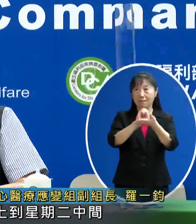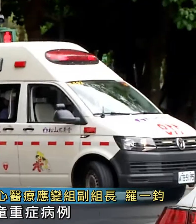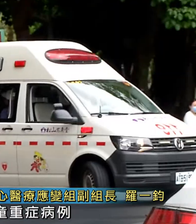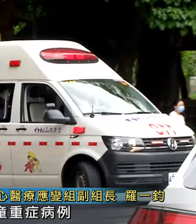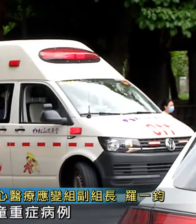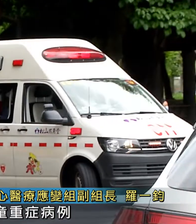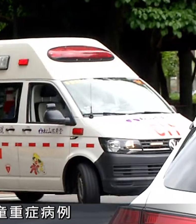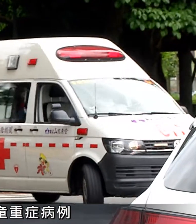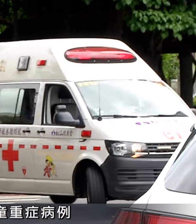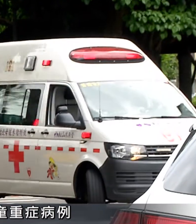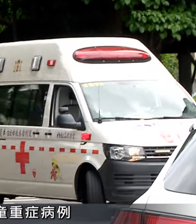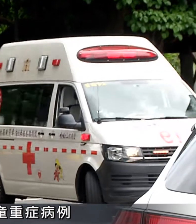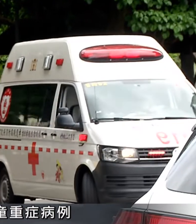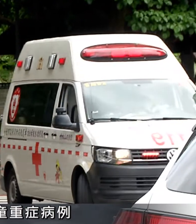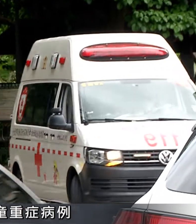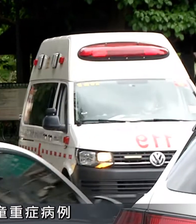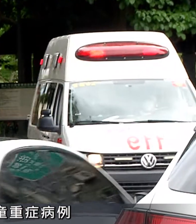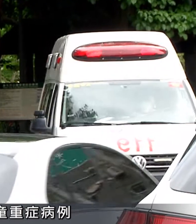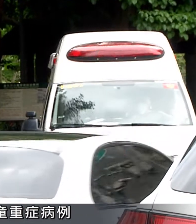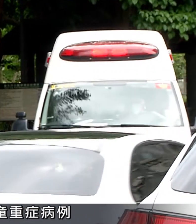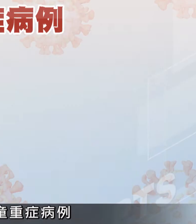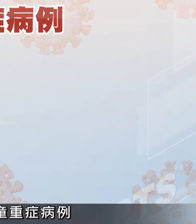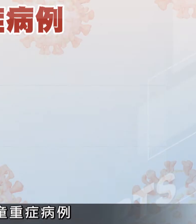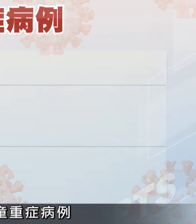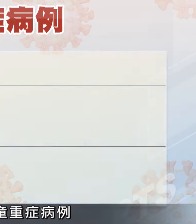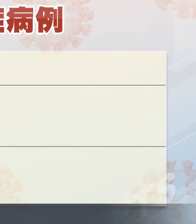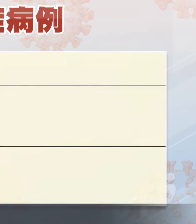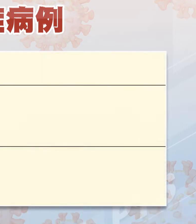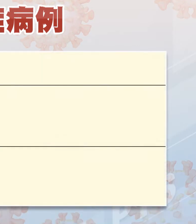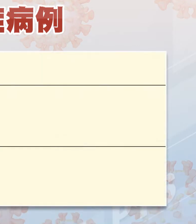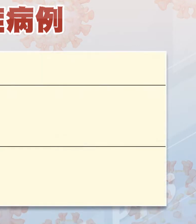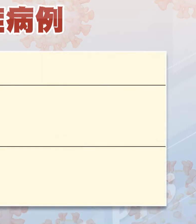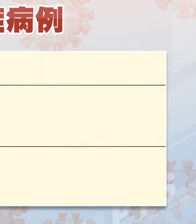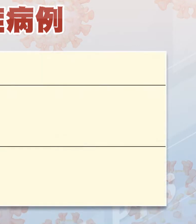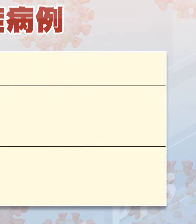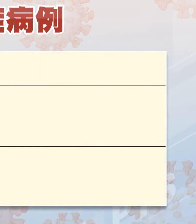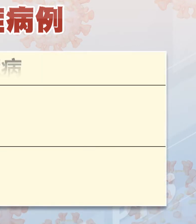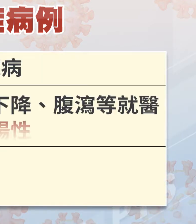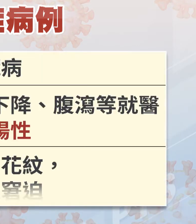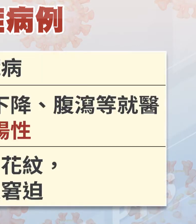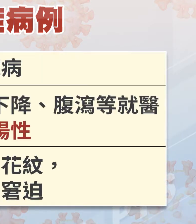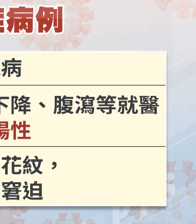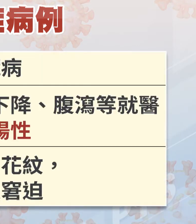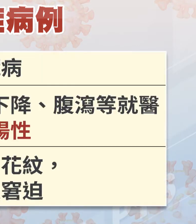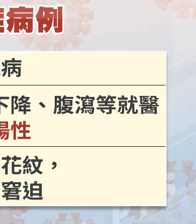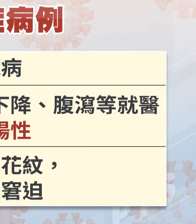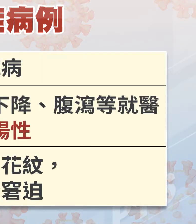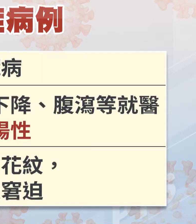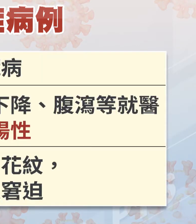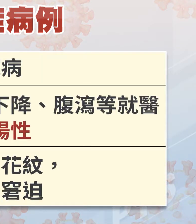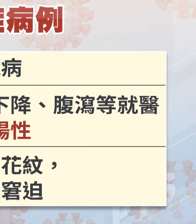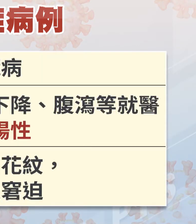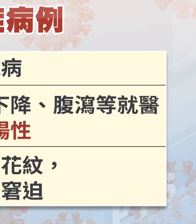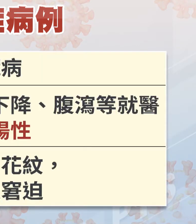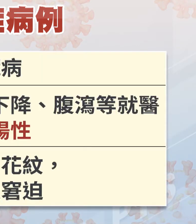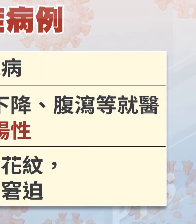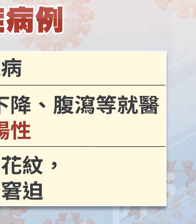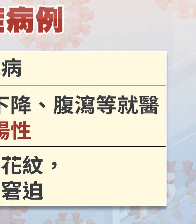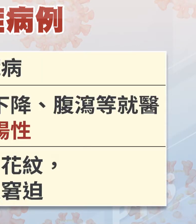另外也新增2例儿童重症病例，其中1例为4个月大男婴，本身有心脏疾病，5月底因为腹泻等症状